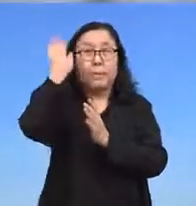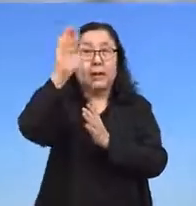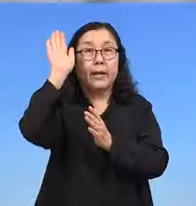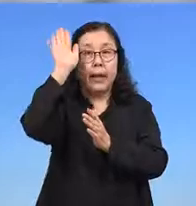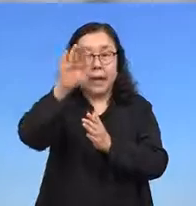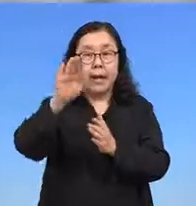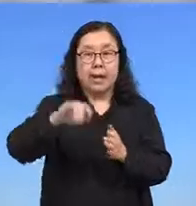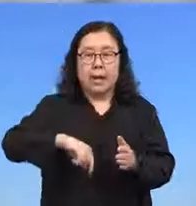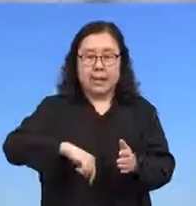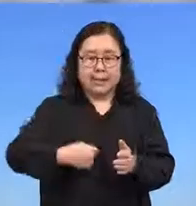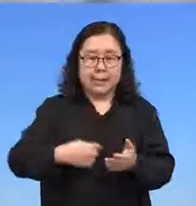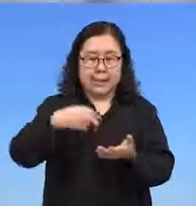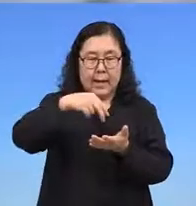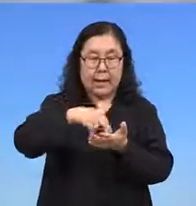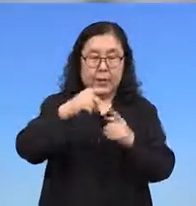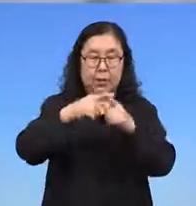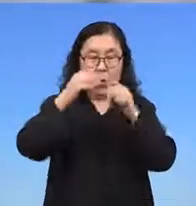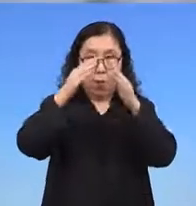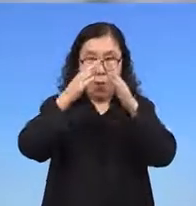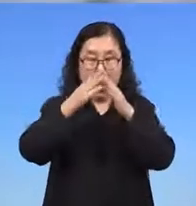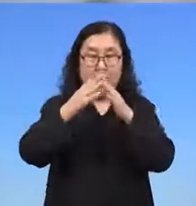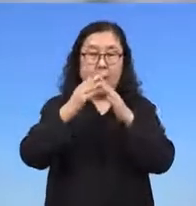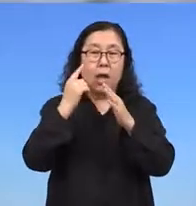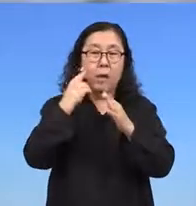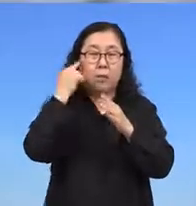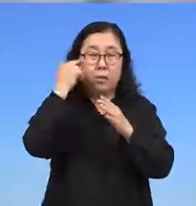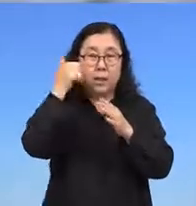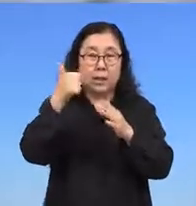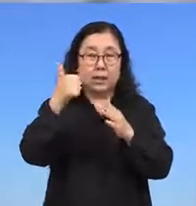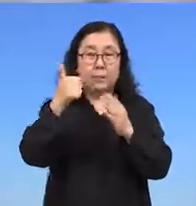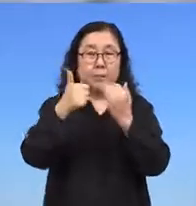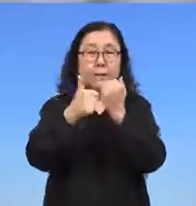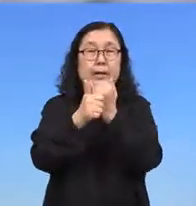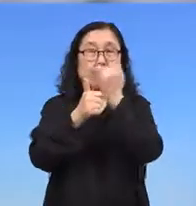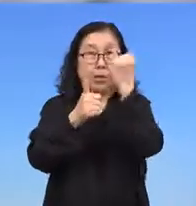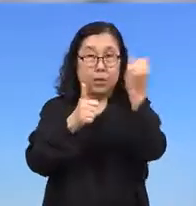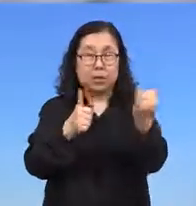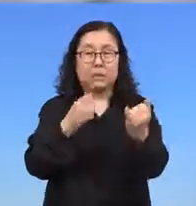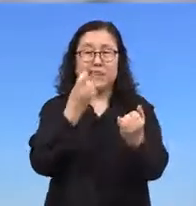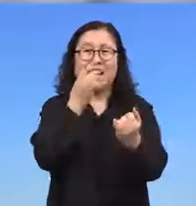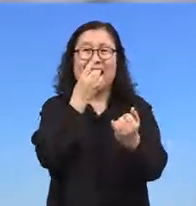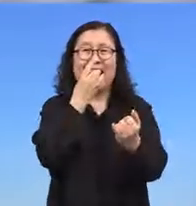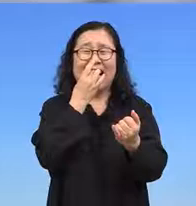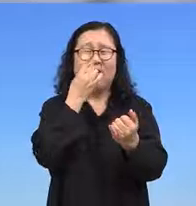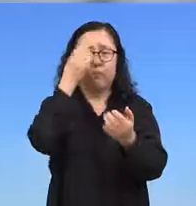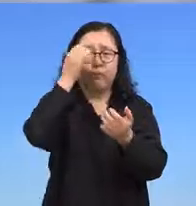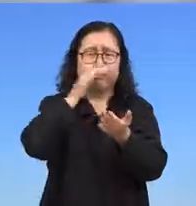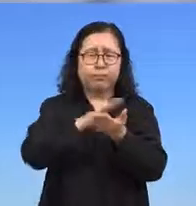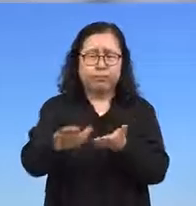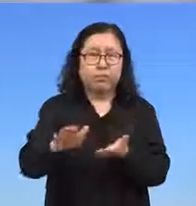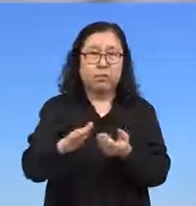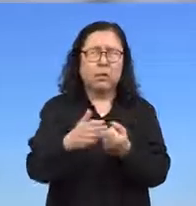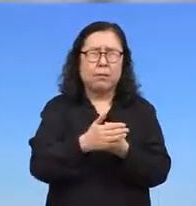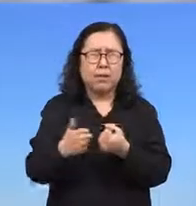여러분, 미자립교회 목사님, 사모님 쌀이 떨어져서 괴로워하는 분이 계시다는 걸 여러분